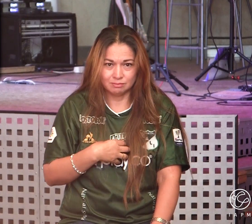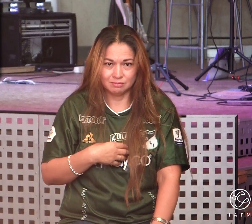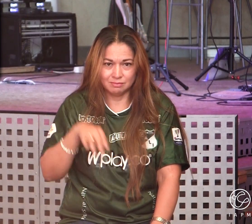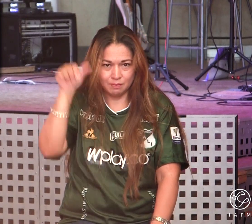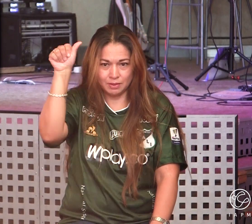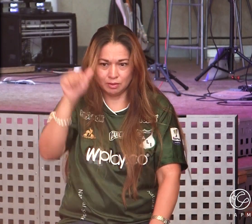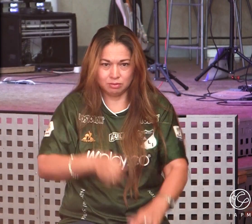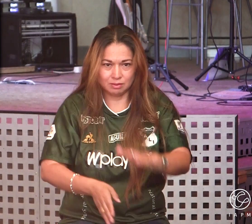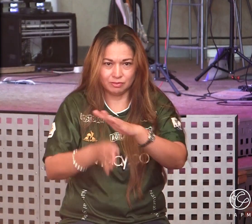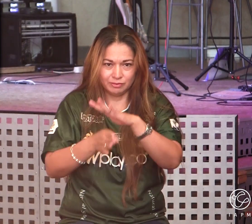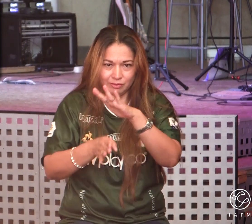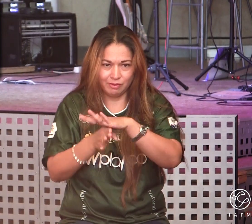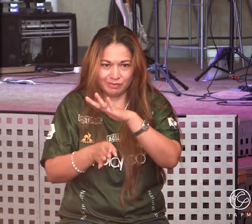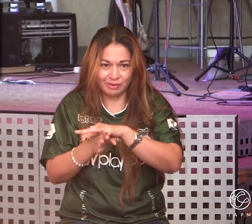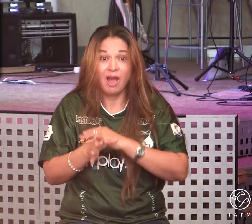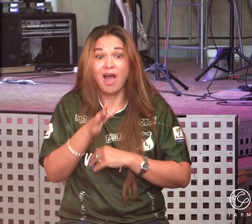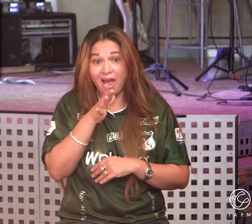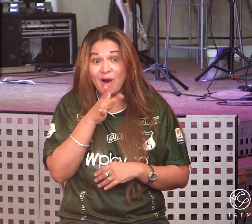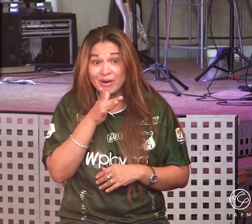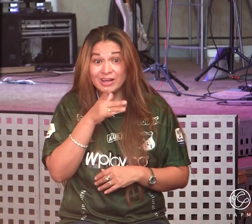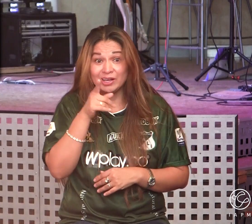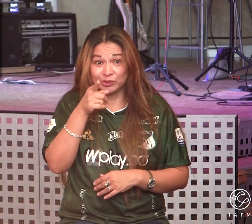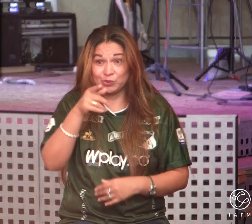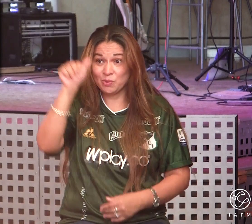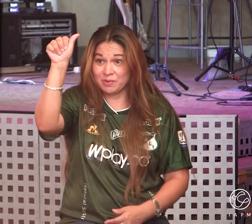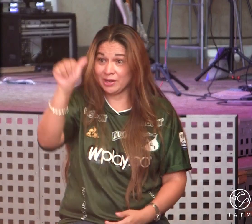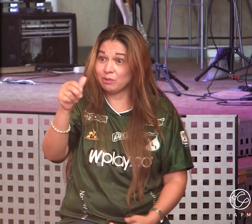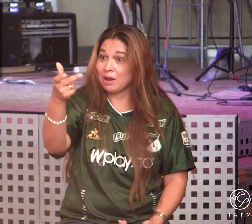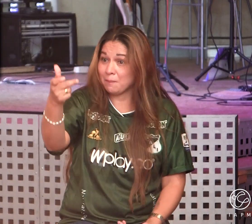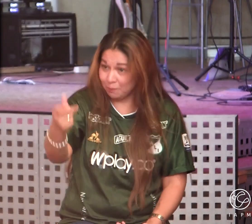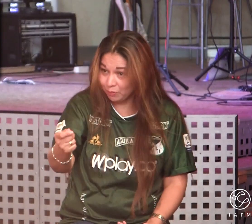entendiendo? ¿Sí? Ok. Gracias a Dios.